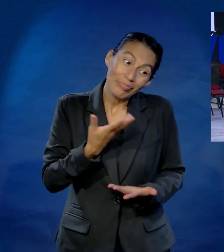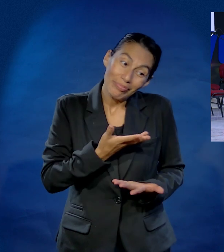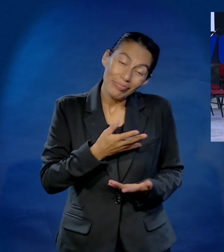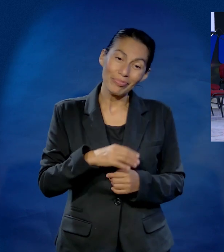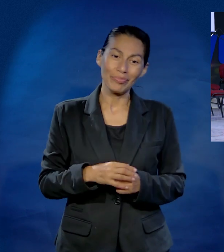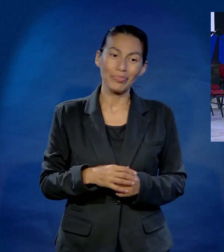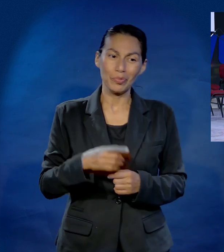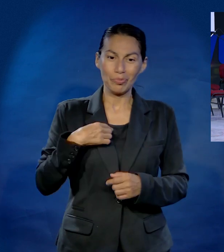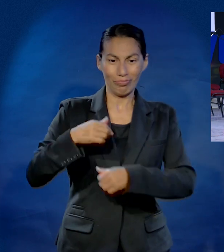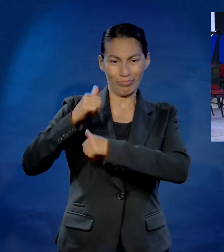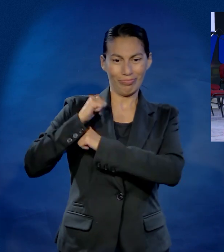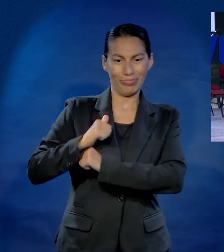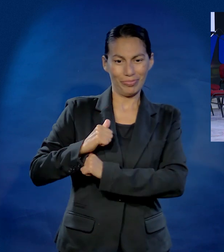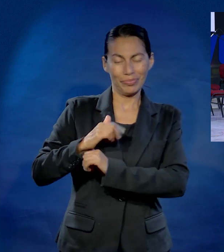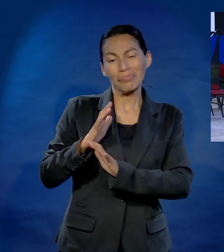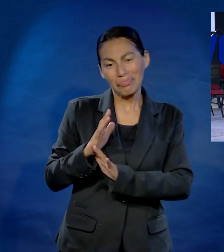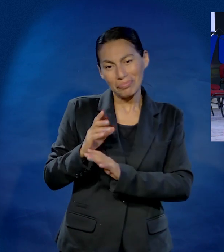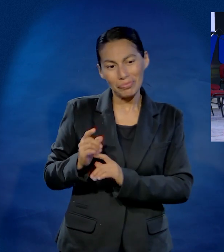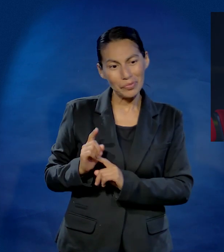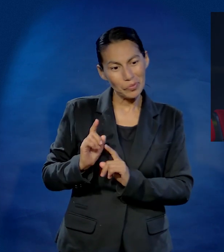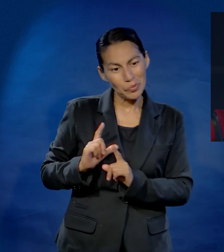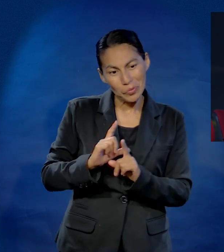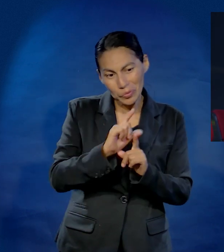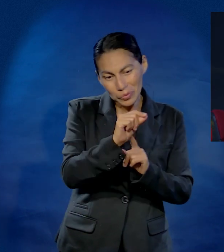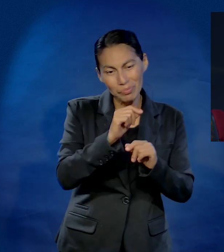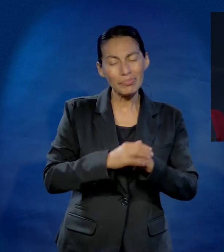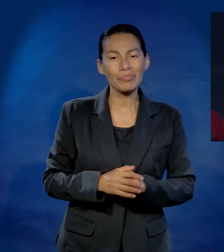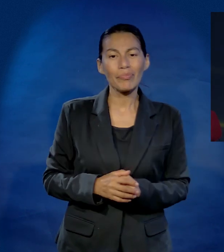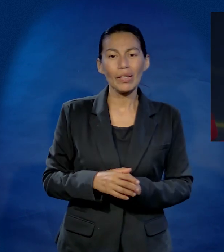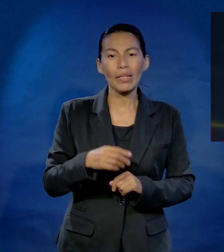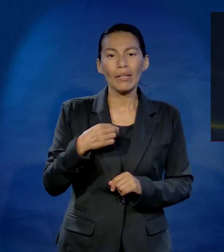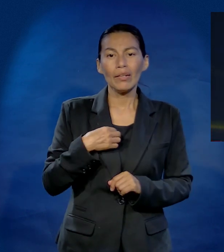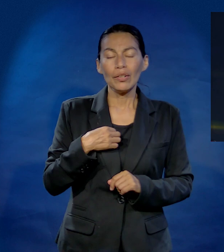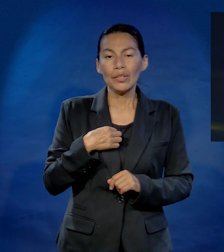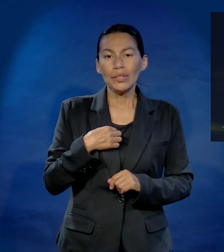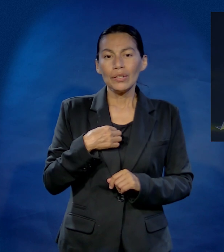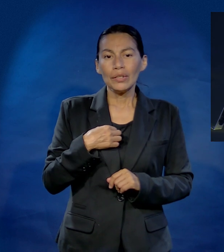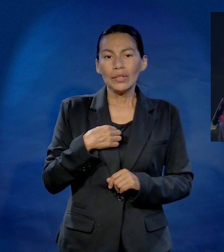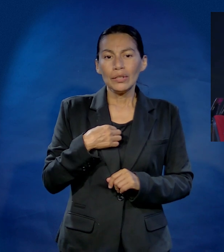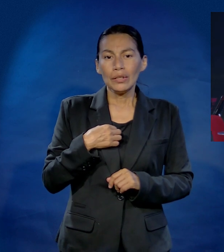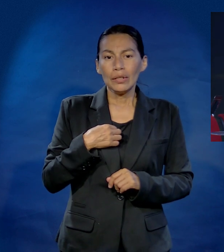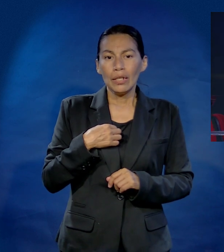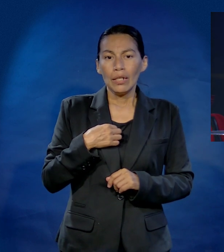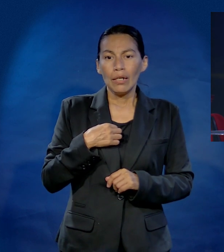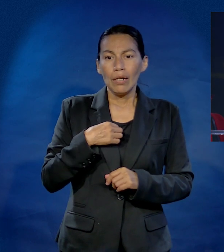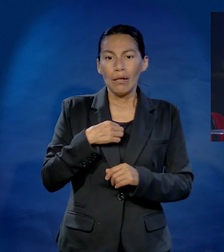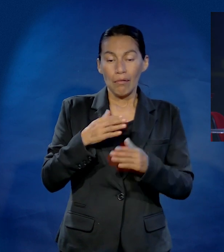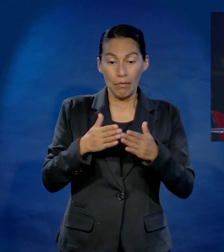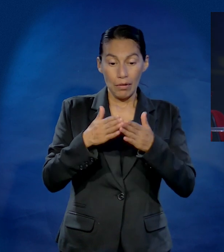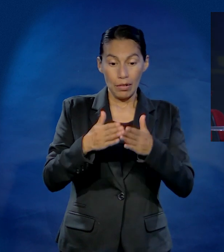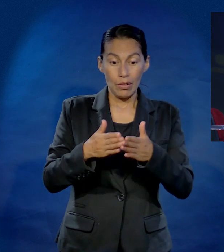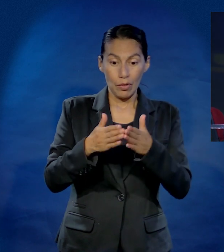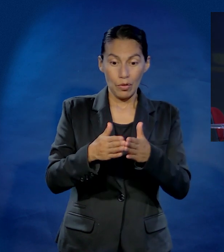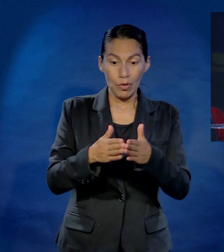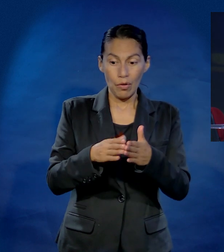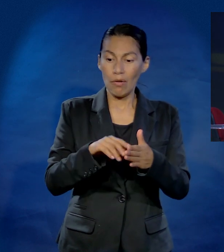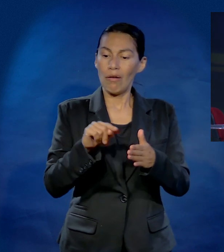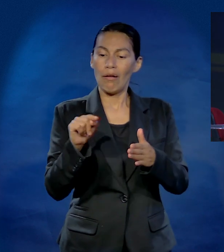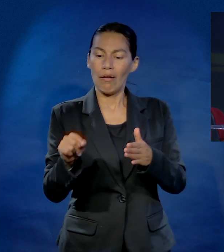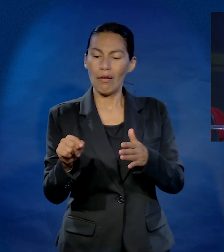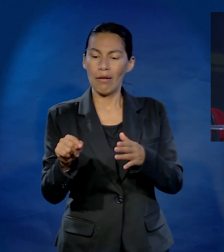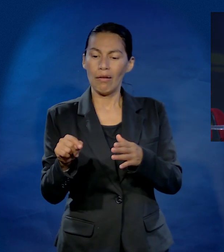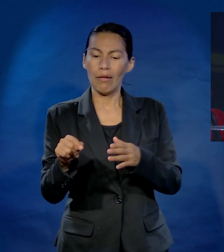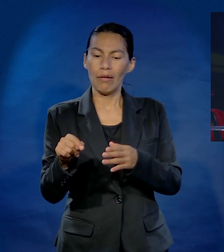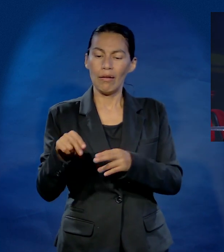Así que yo iba por obligación, porque mis muchachos iban allí. Y me acomodé en un rincón así de la parte